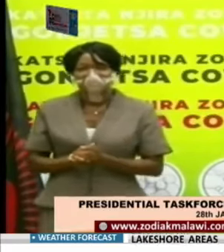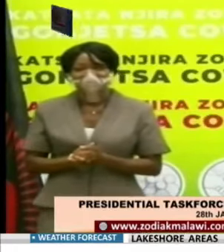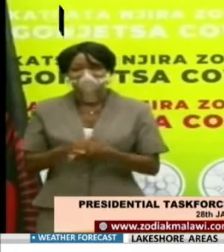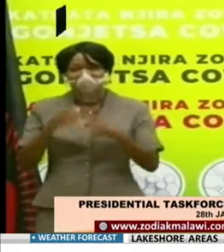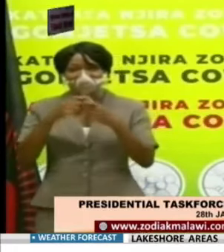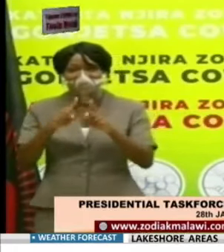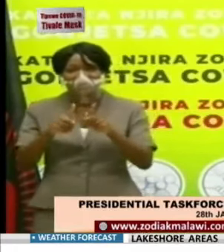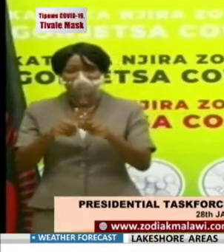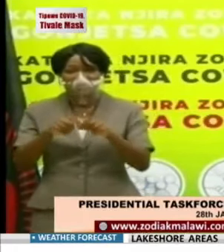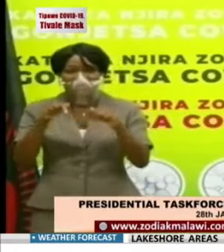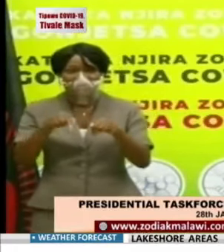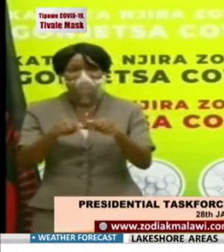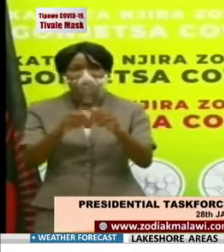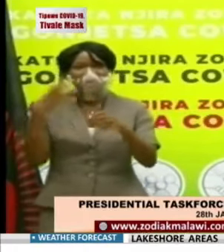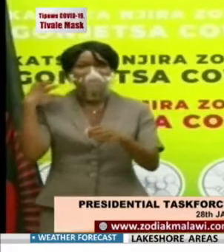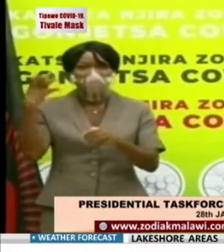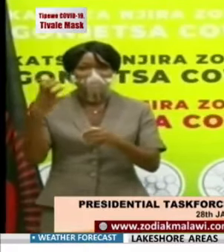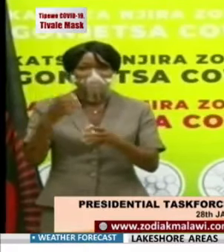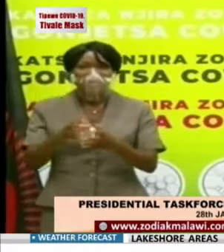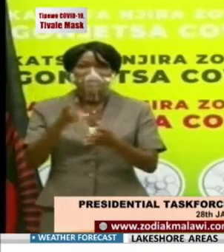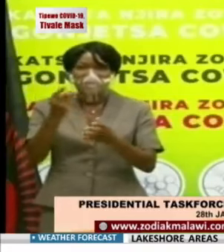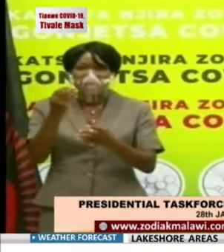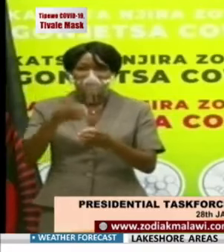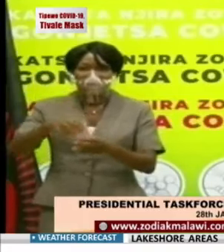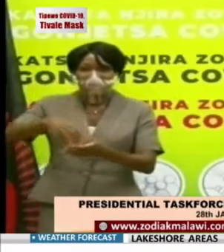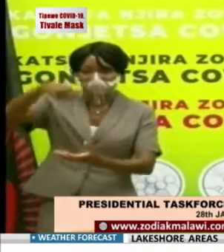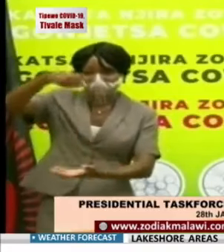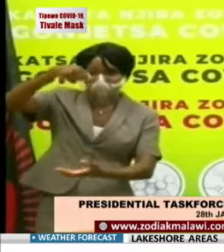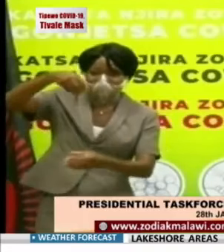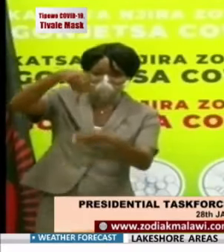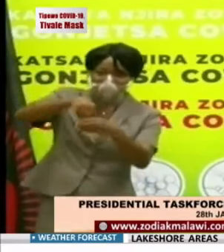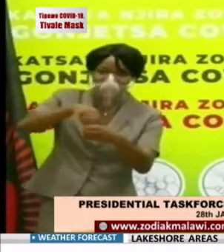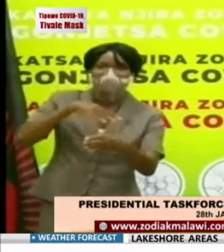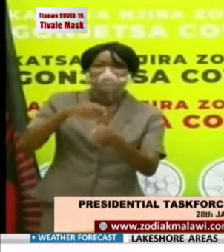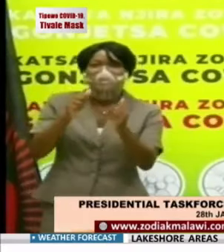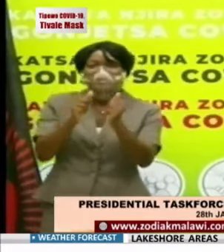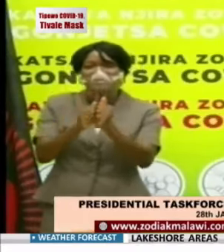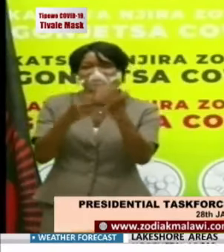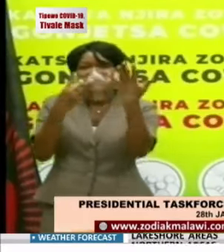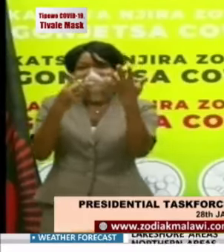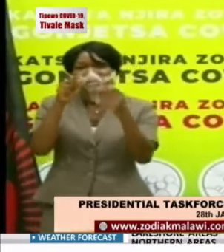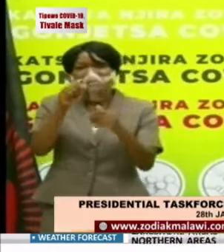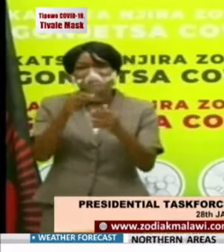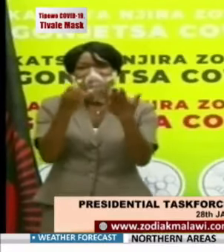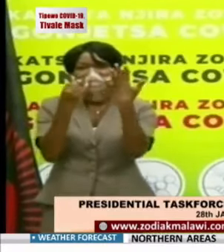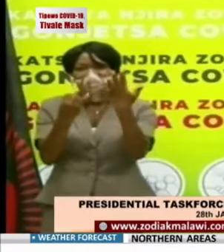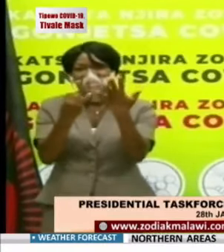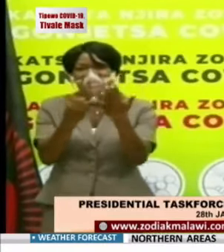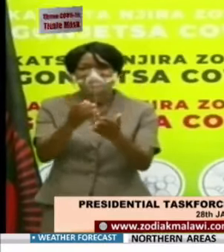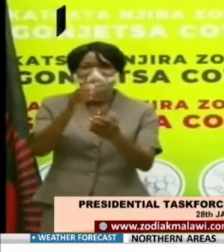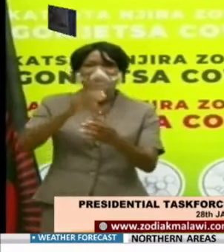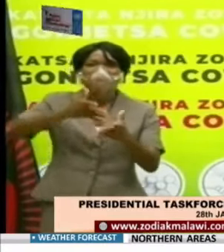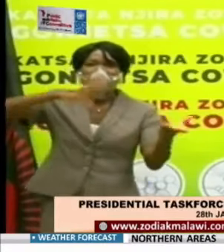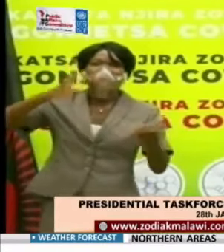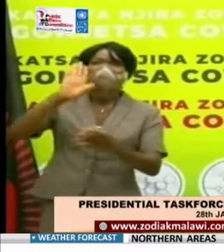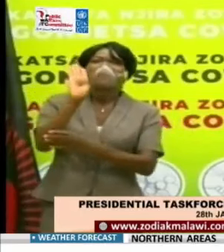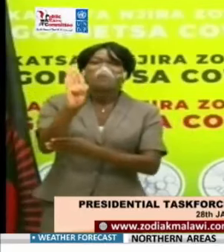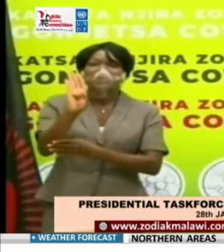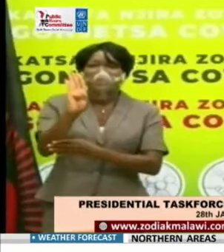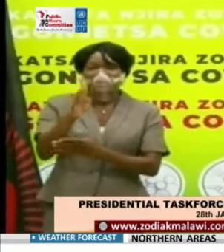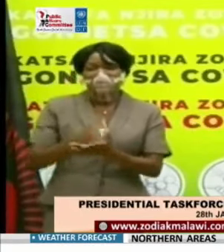boma laika ndalama fupi 17.6 billion malawi kwacha kuti zithane ndi thandize kuthana ndi matenda amenewa